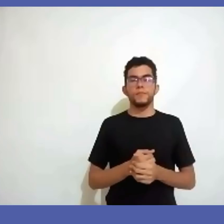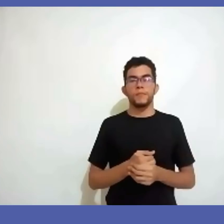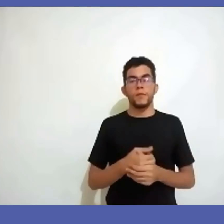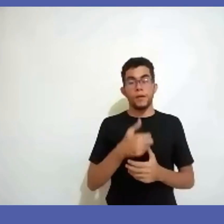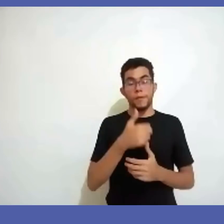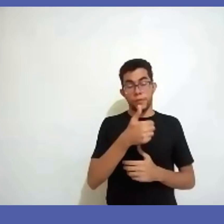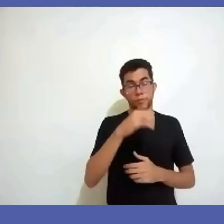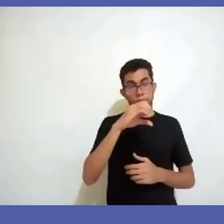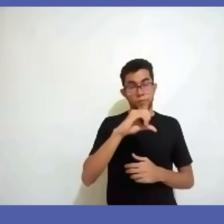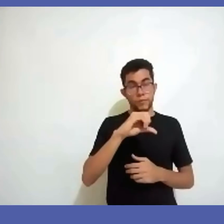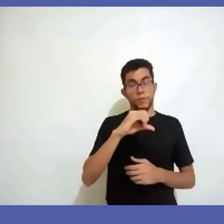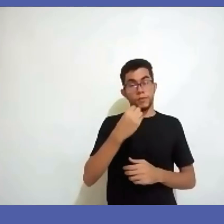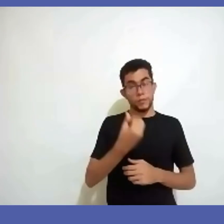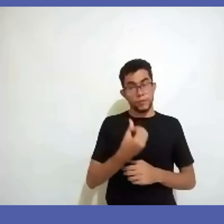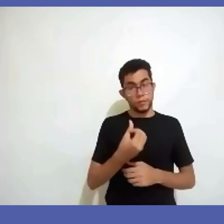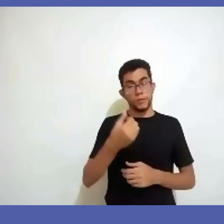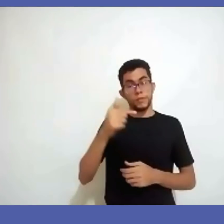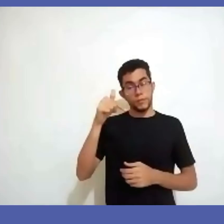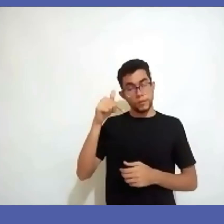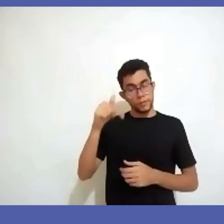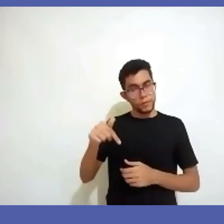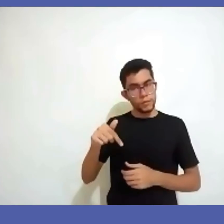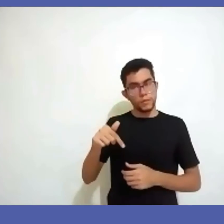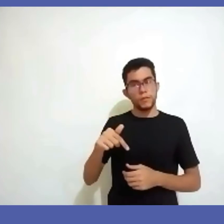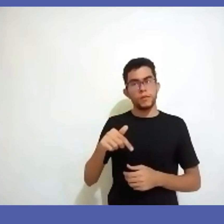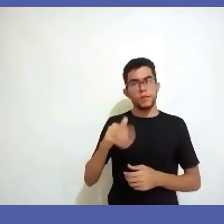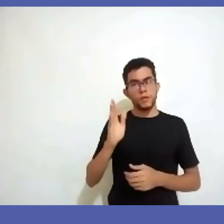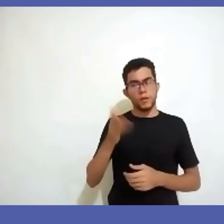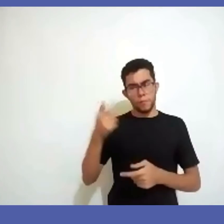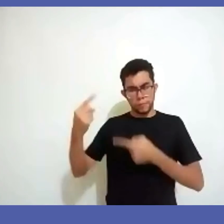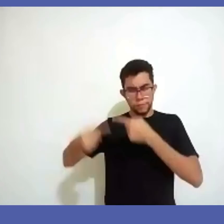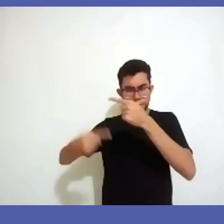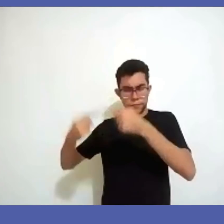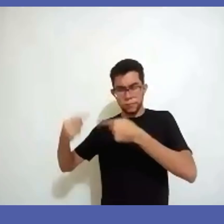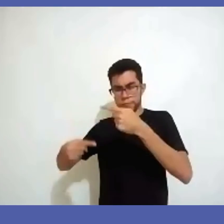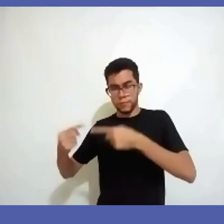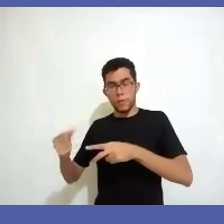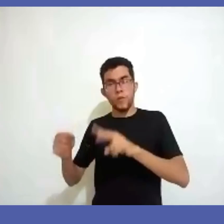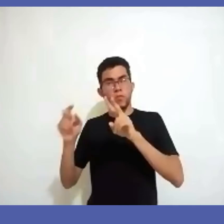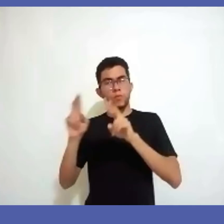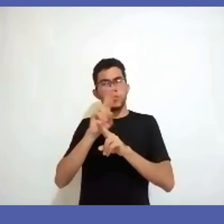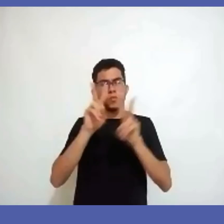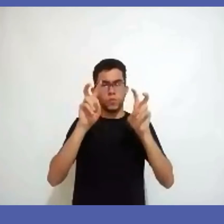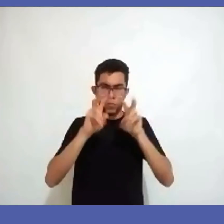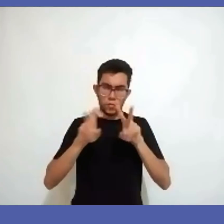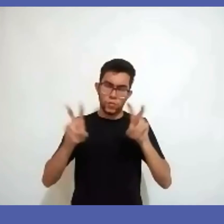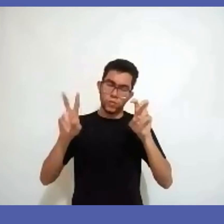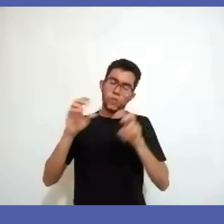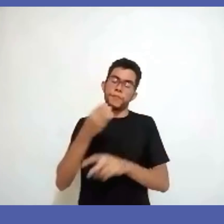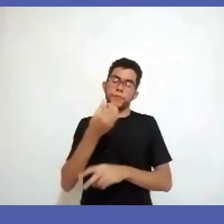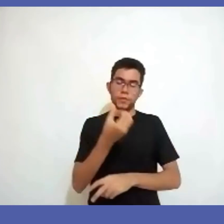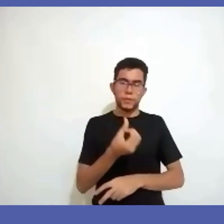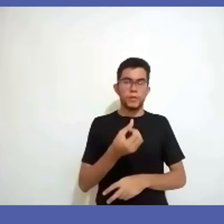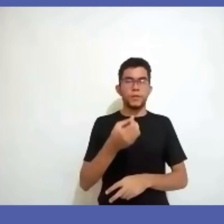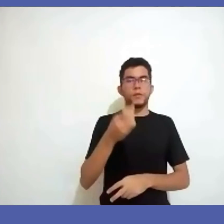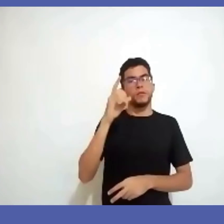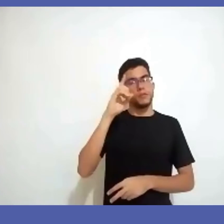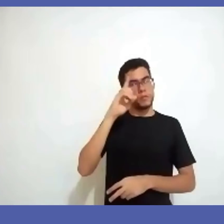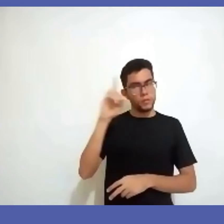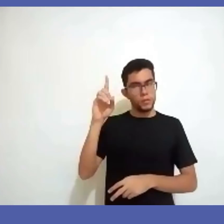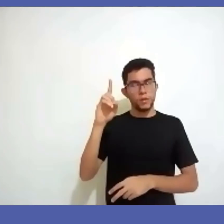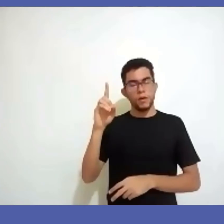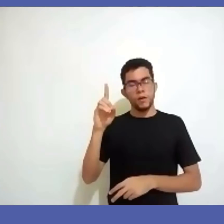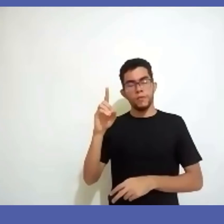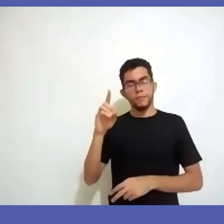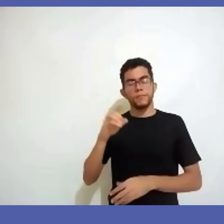1967 houve uma guerra dos 6 dias, a famosa Guerra dos 6 Dias, onde Israel,